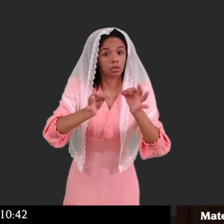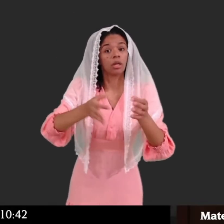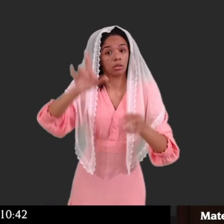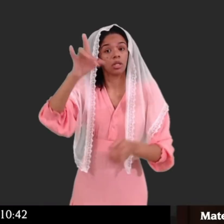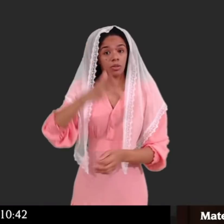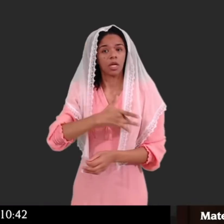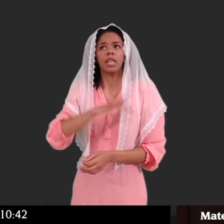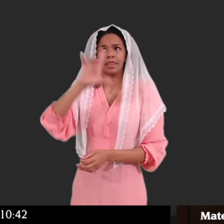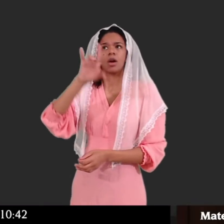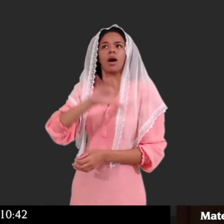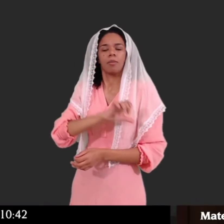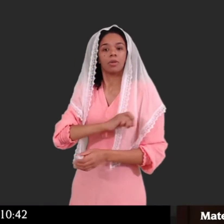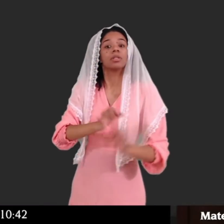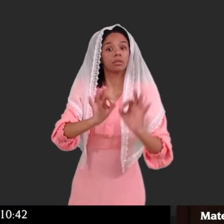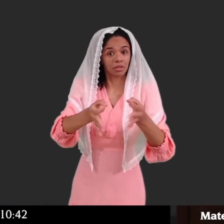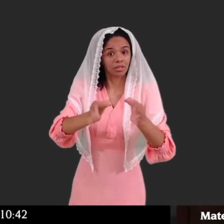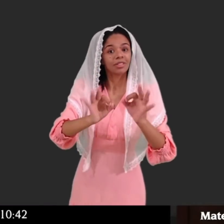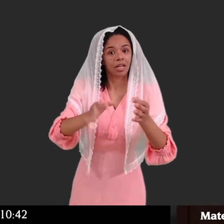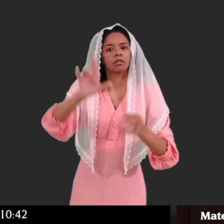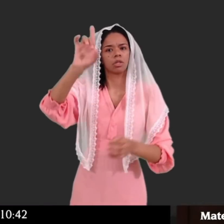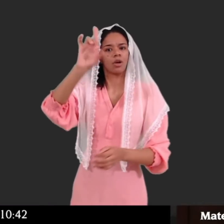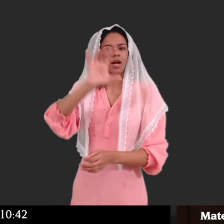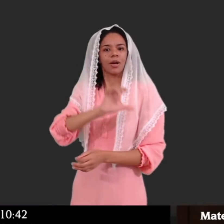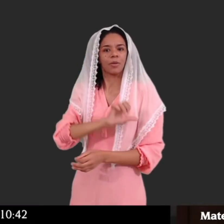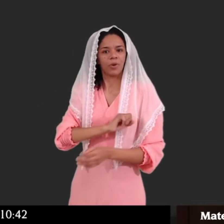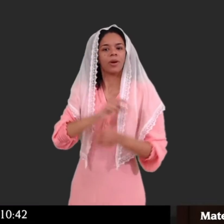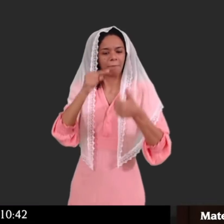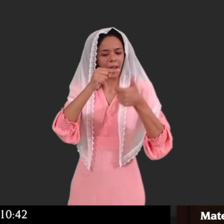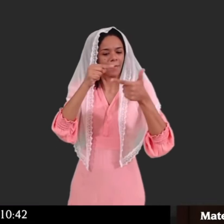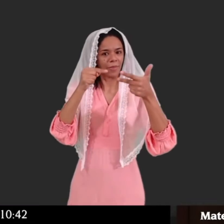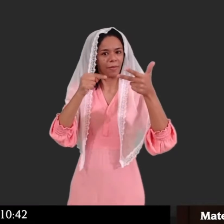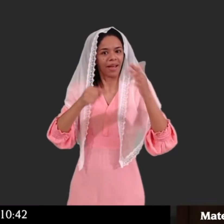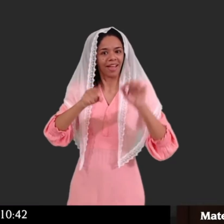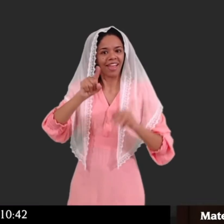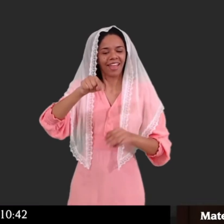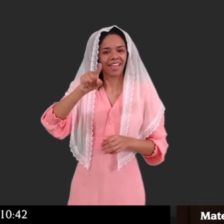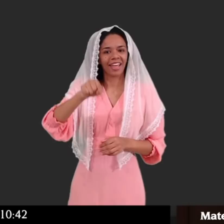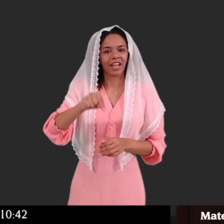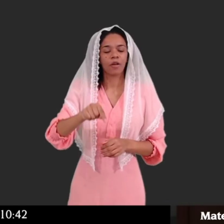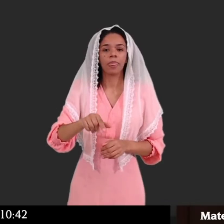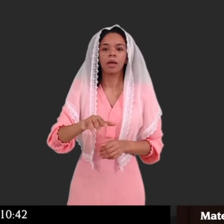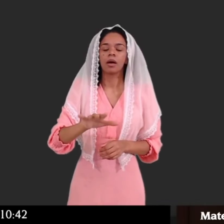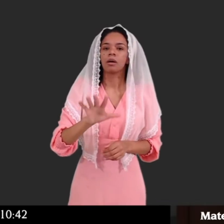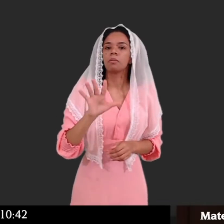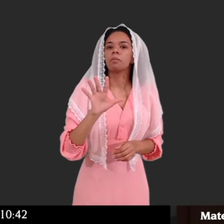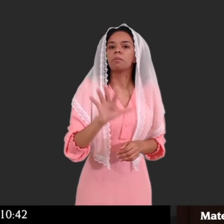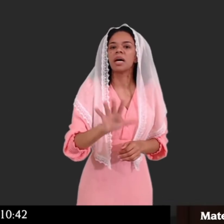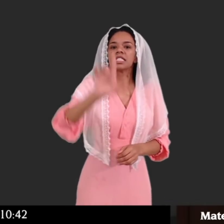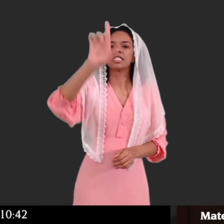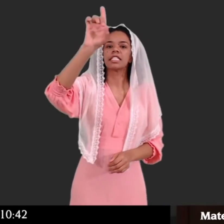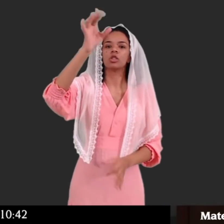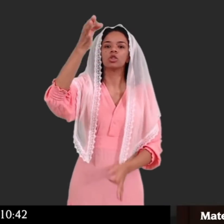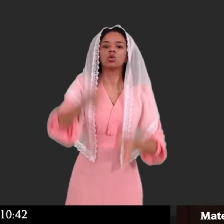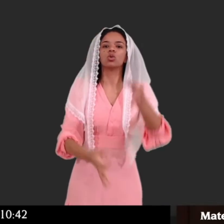misericórdia, Deus é amor, Deus é amor, tudo isso Deus é. Mas eu não vejo eles recitarem: Deus é